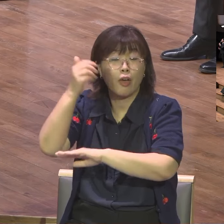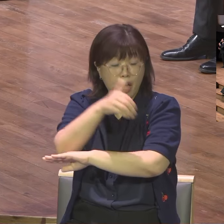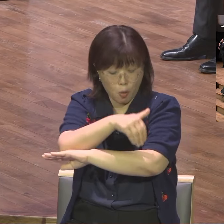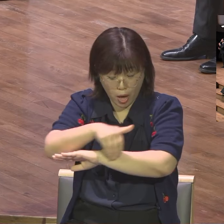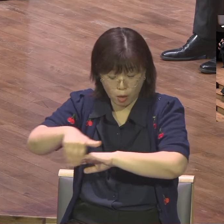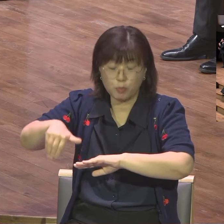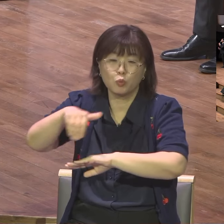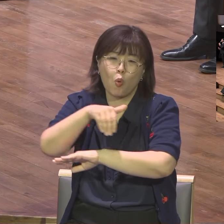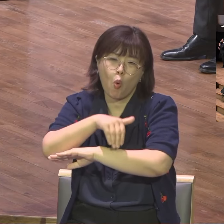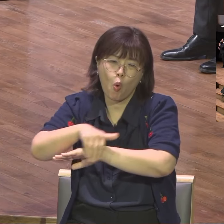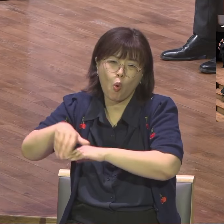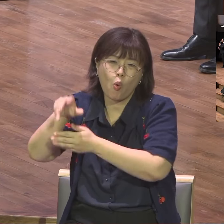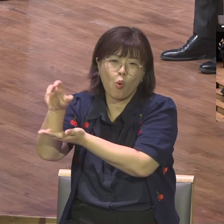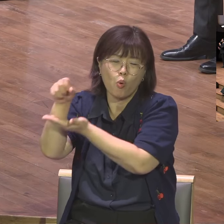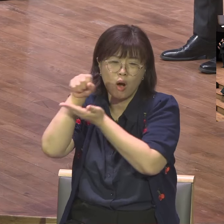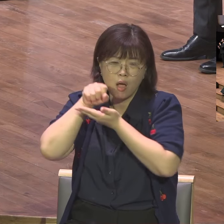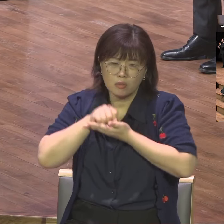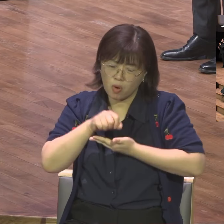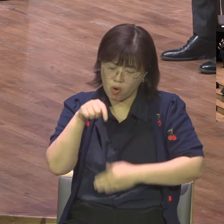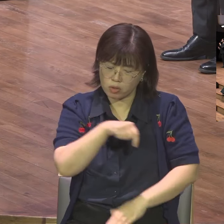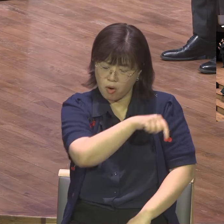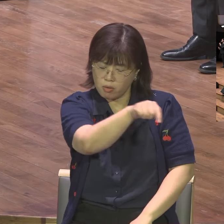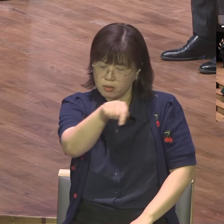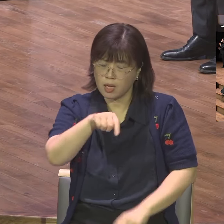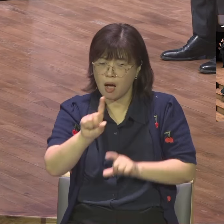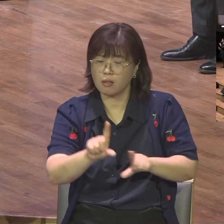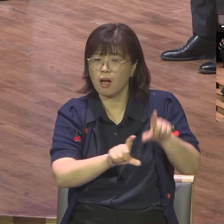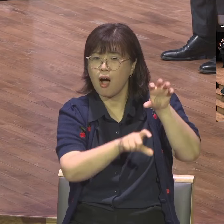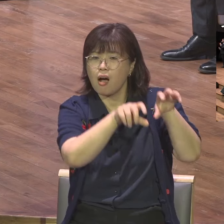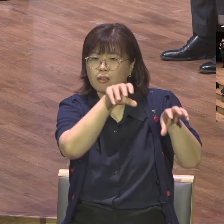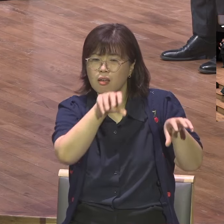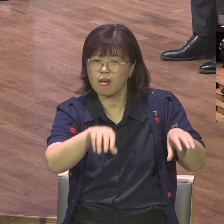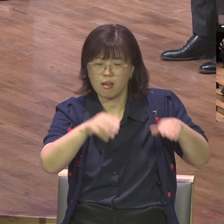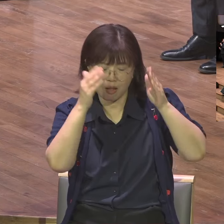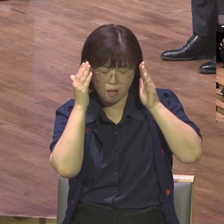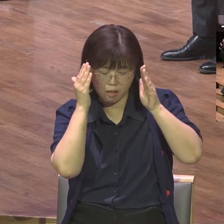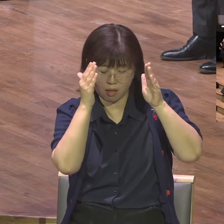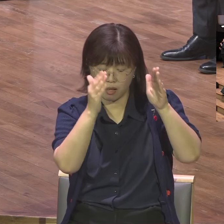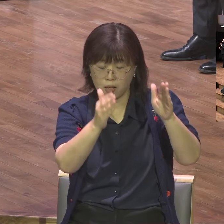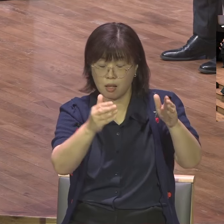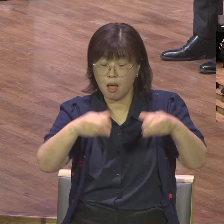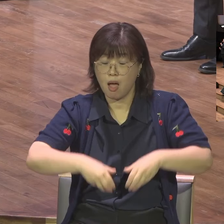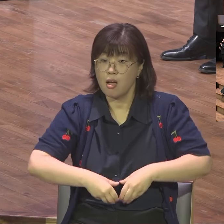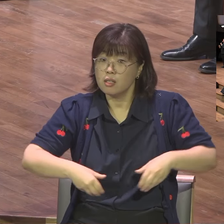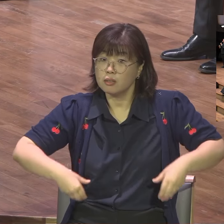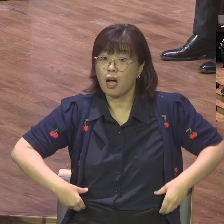주의 계획 품고 저 현장 향해